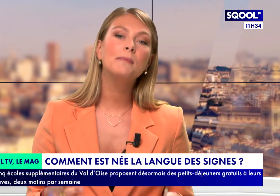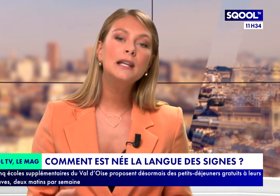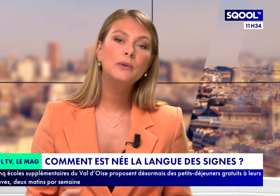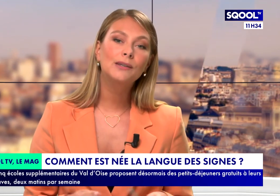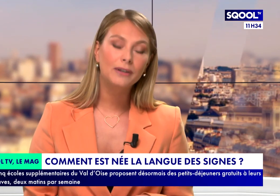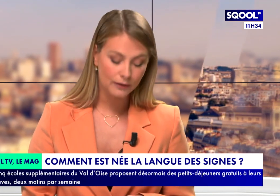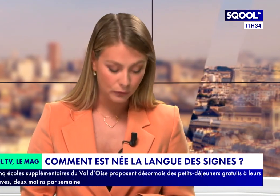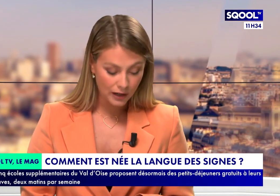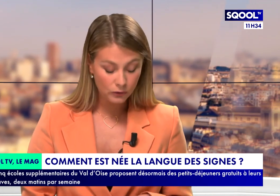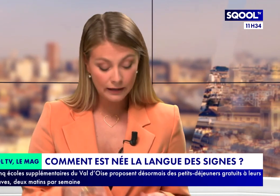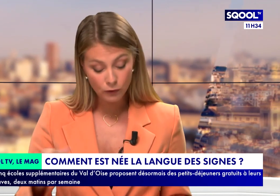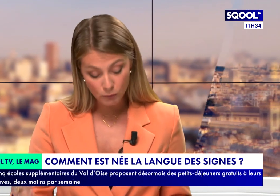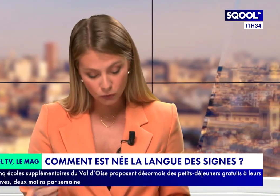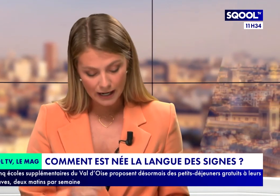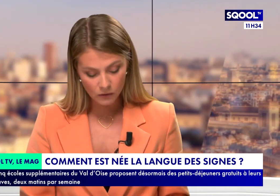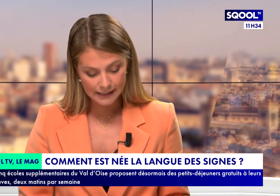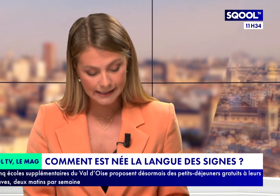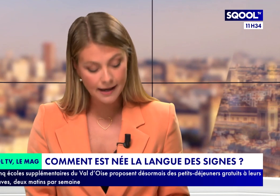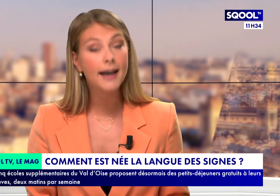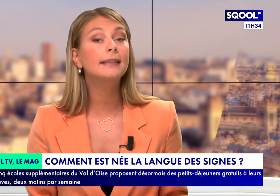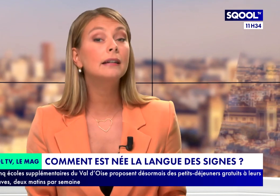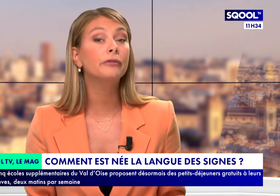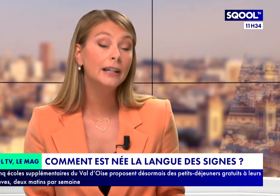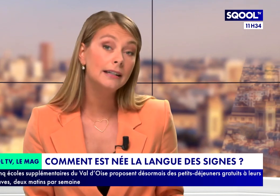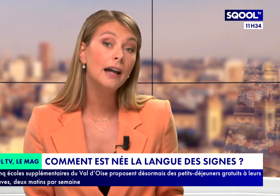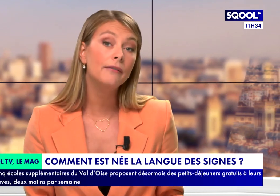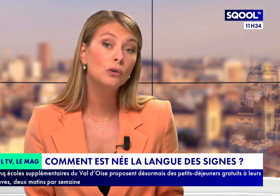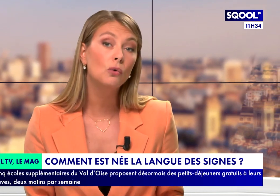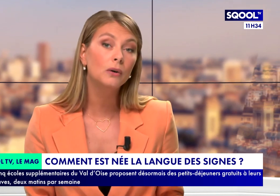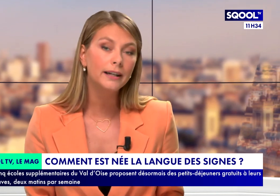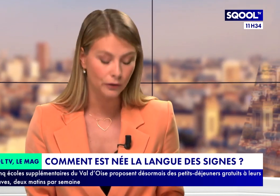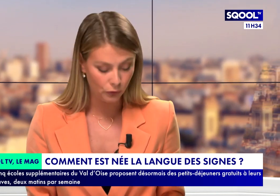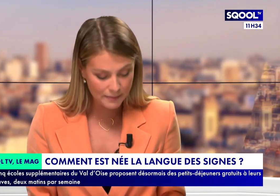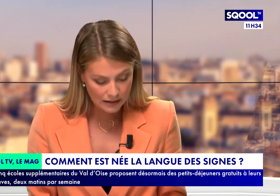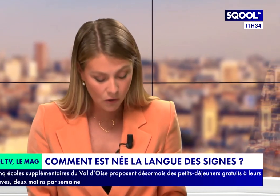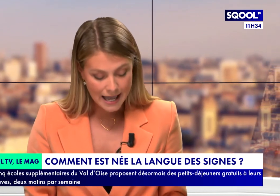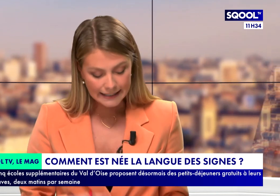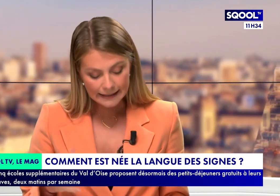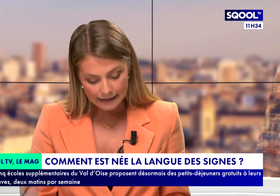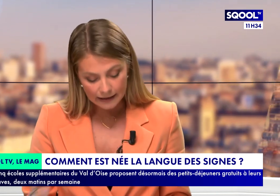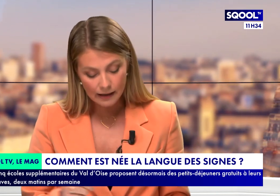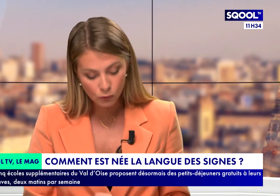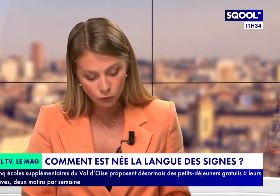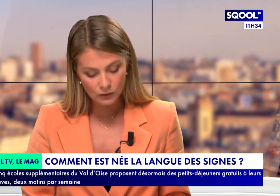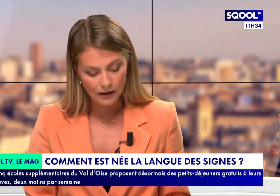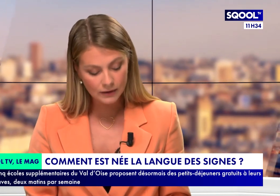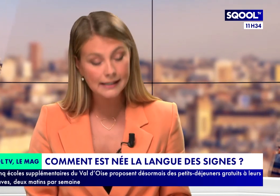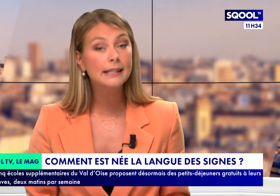1880, le développement de la langue des signes a été freiné avec le congrès de Milan qui décrète l'abandon de la langue des signes